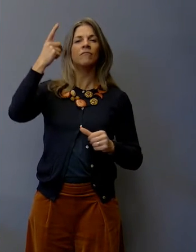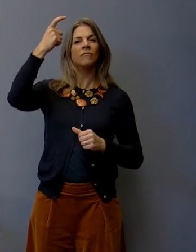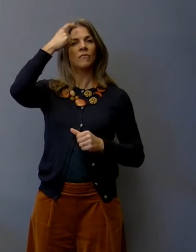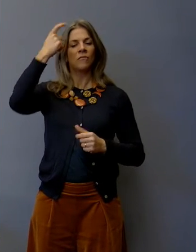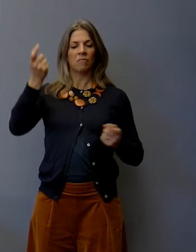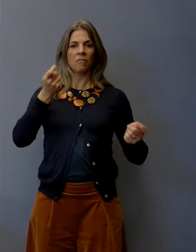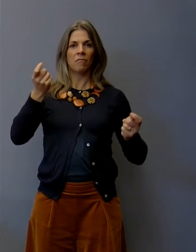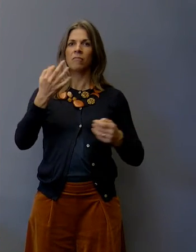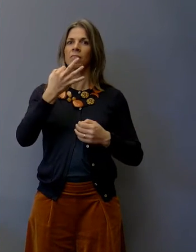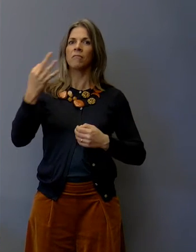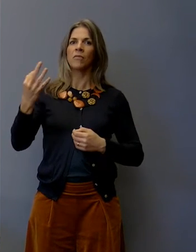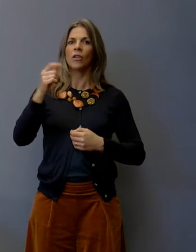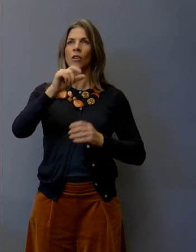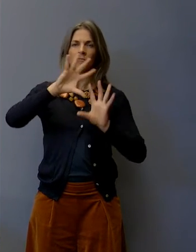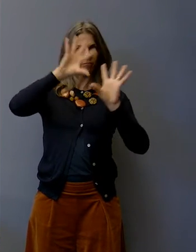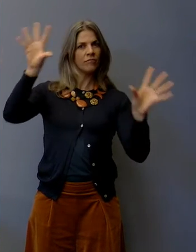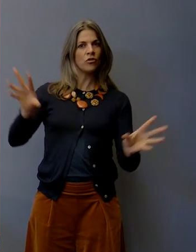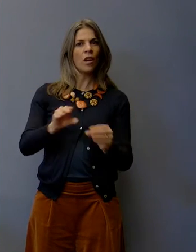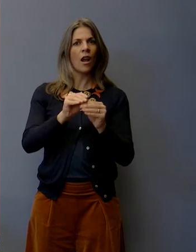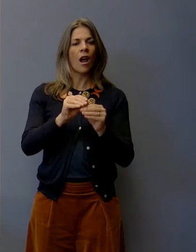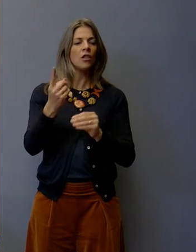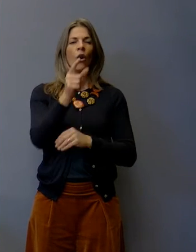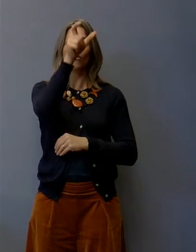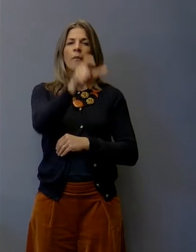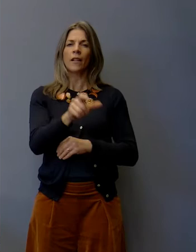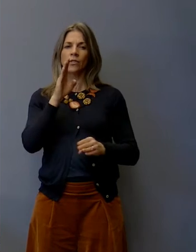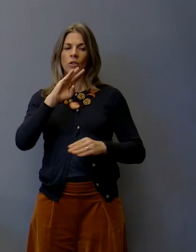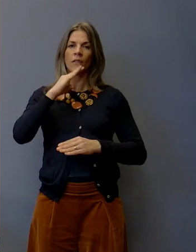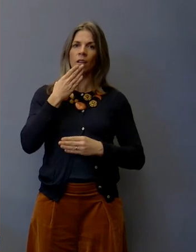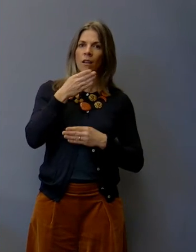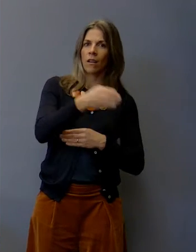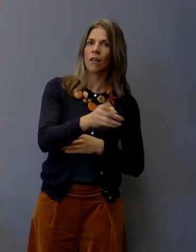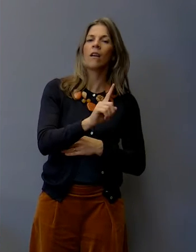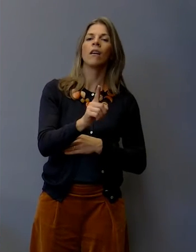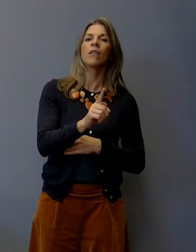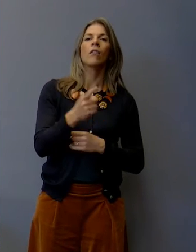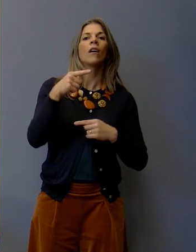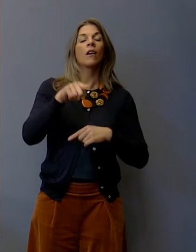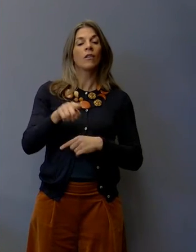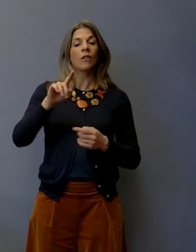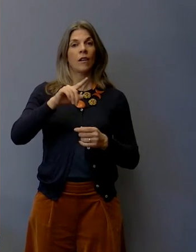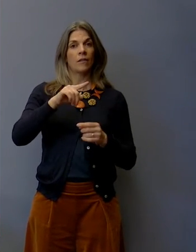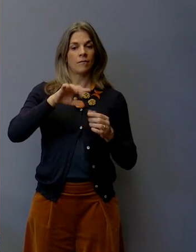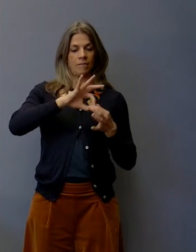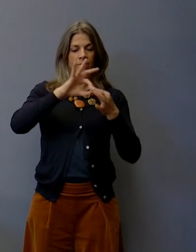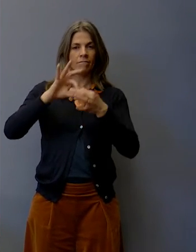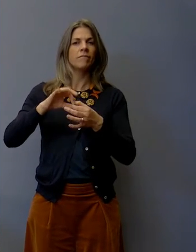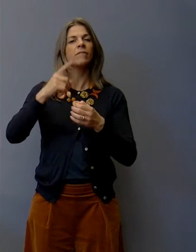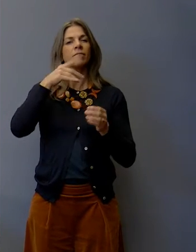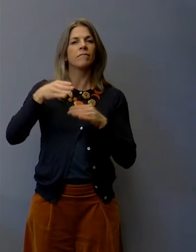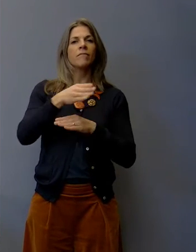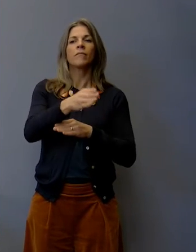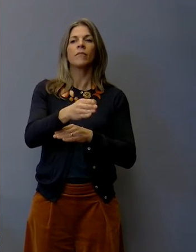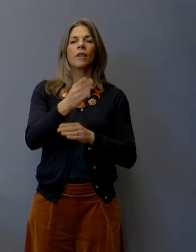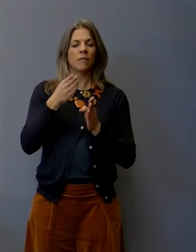un modello unipersonale ed il cosiddetto ponte in realtà un viadotto che è stato ricostruito e non è un simbolo della città e non dovrà